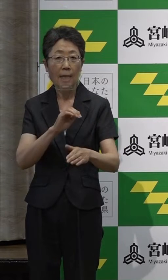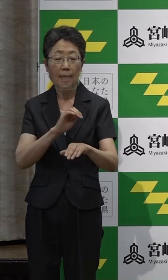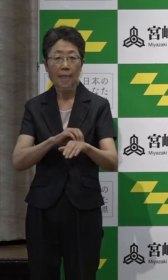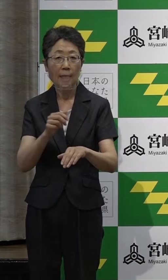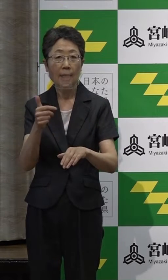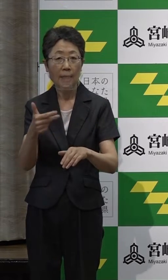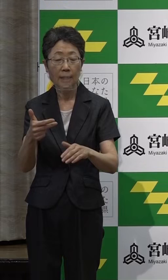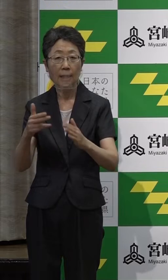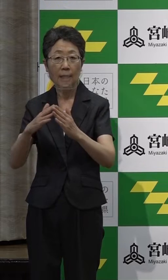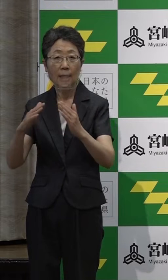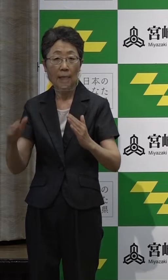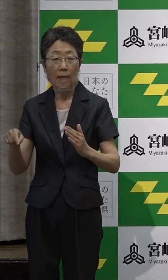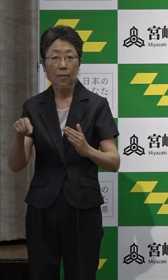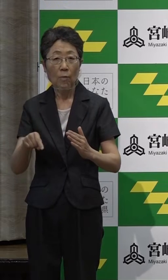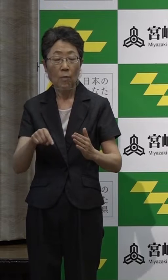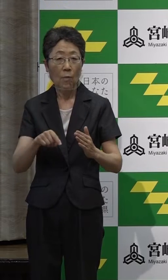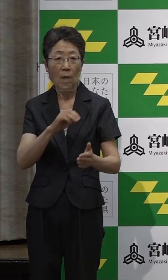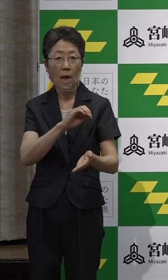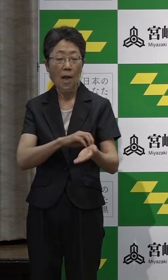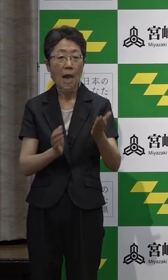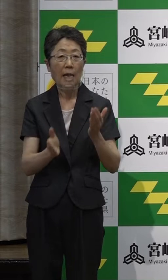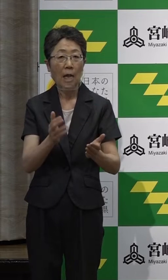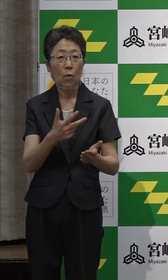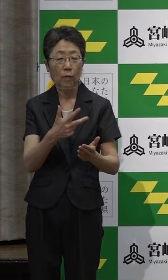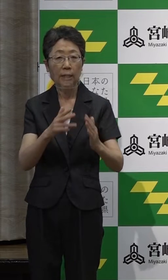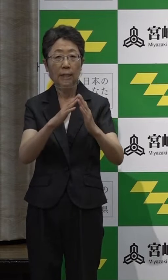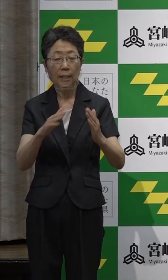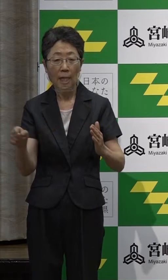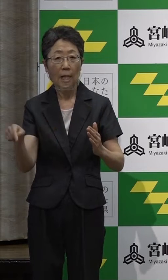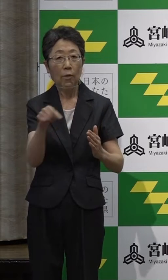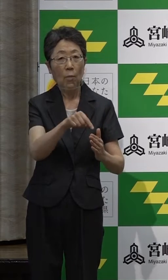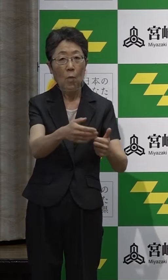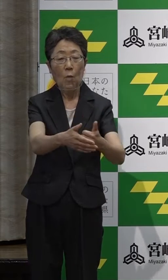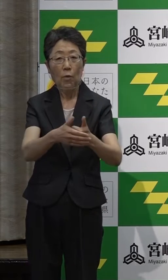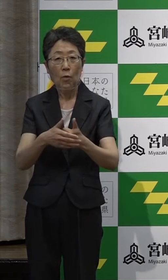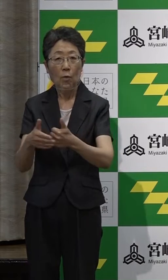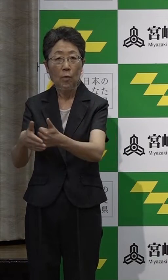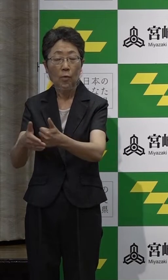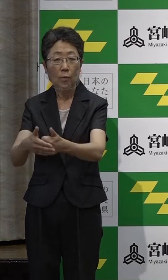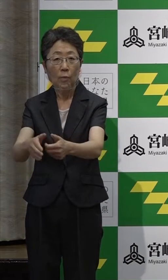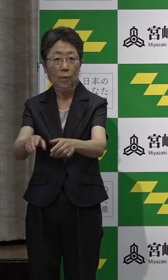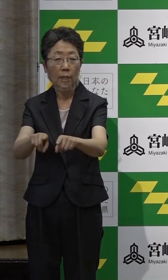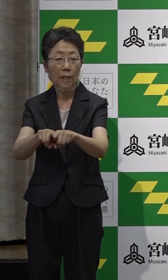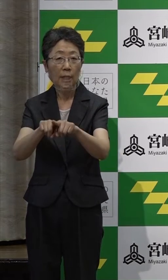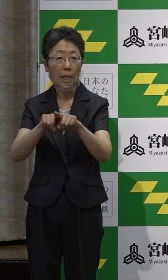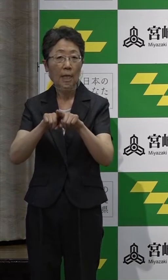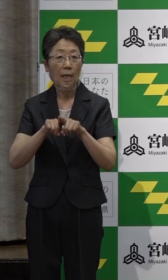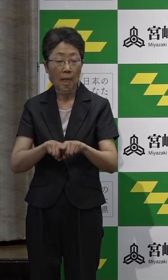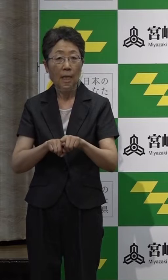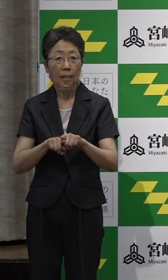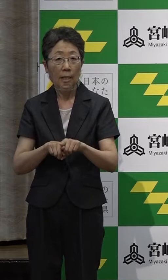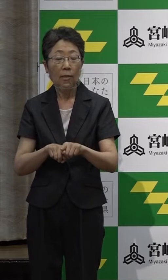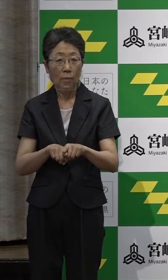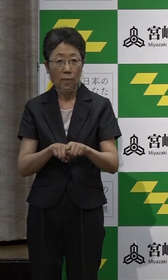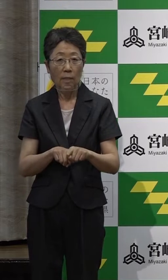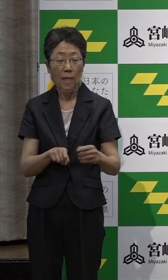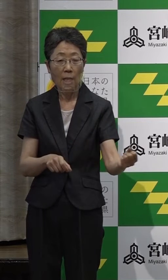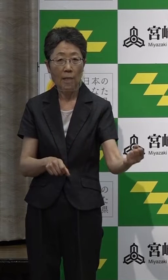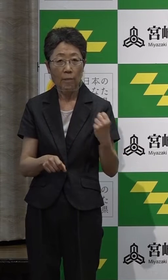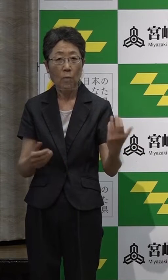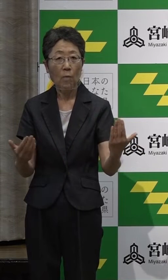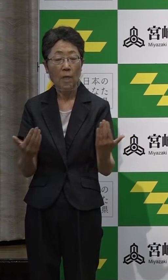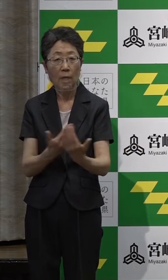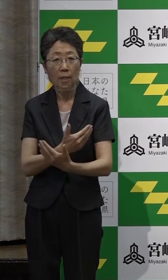らこれまで対応しているところでありますので、今後ともその体制をより強化をしていく、そのように考えております